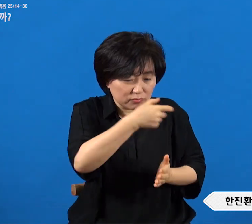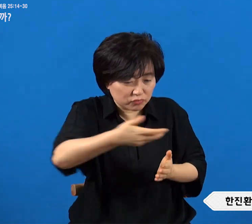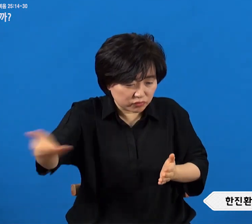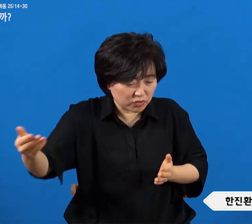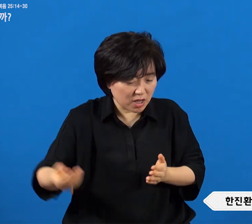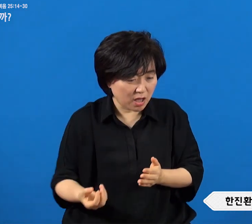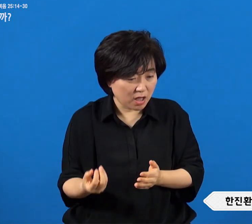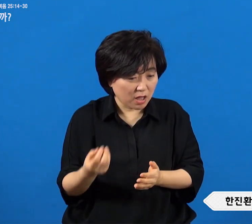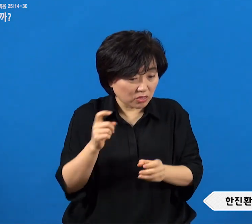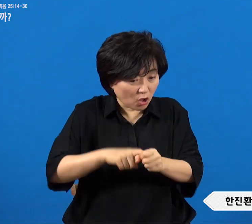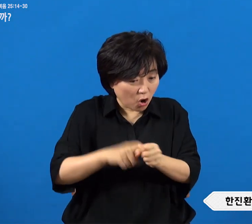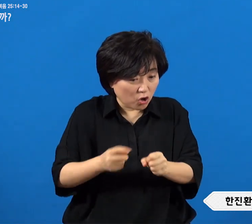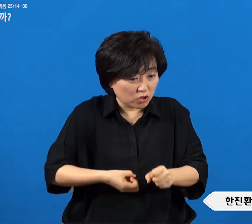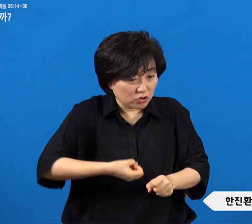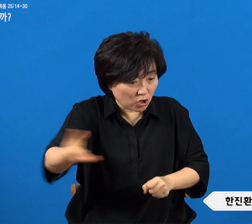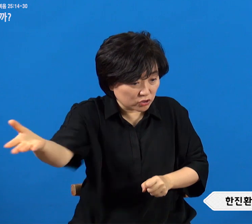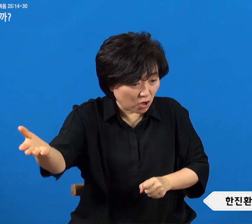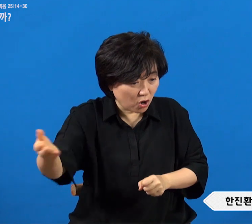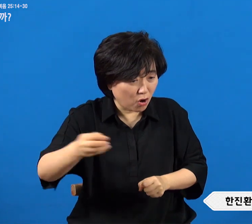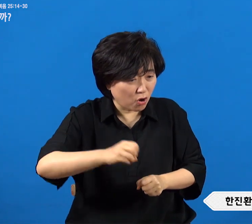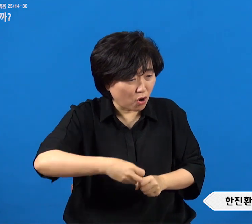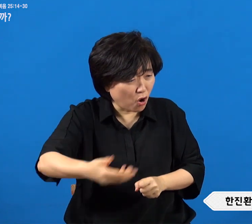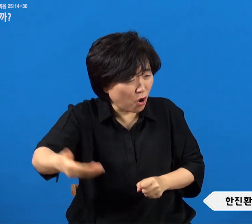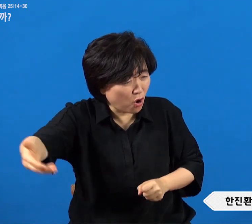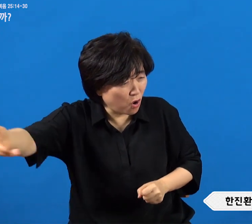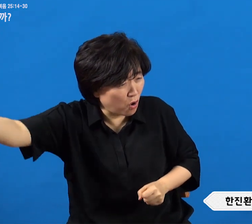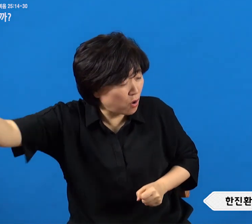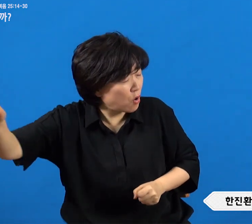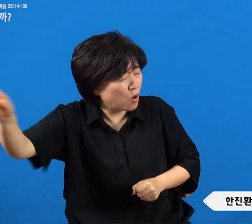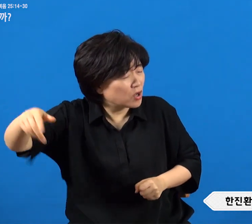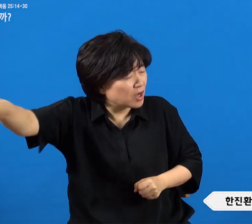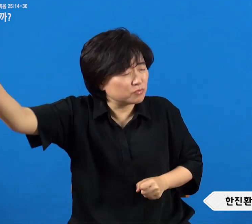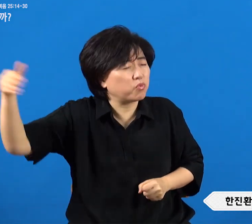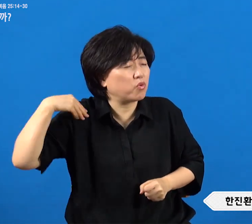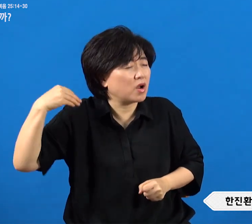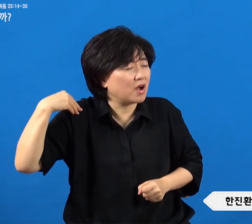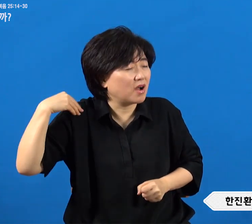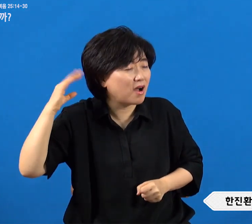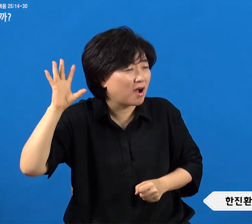후에 도로 찾으리라. 정말로 도로 찾았습니다.